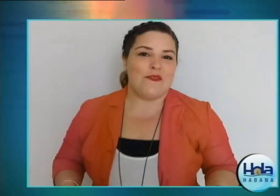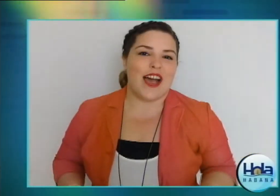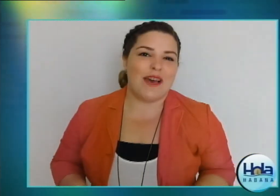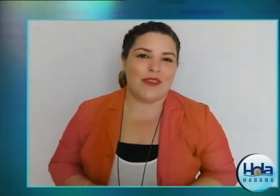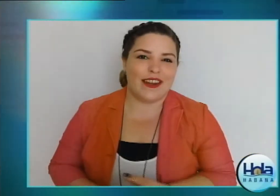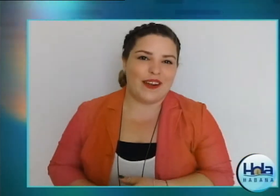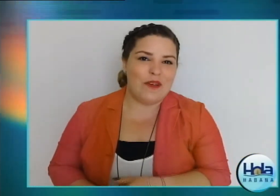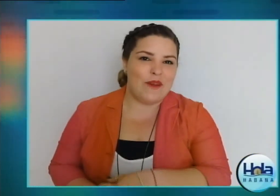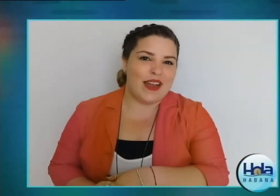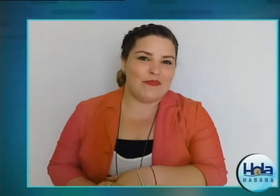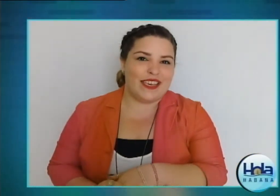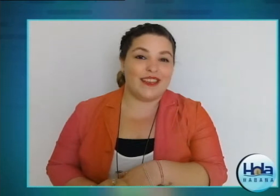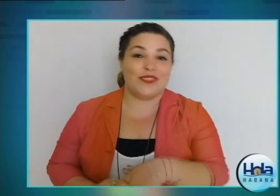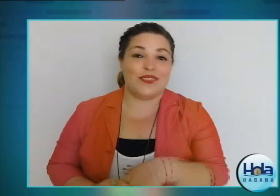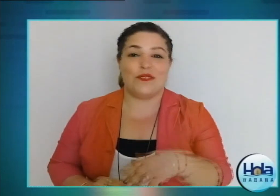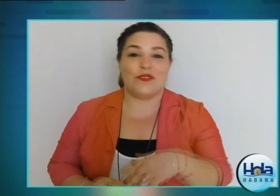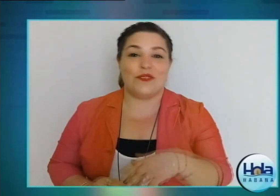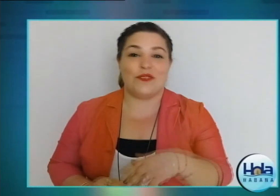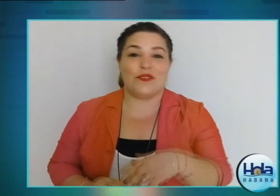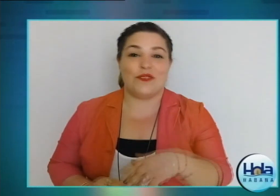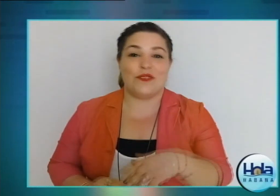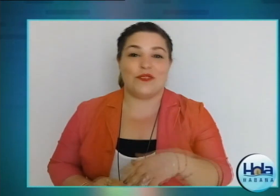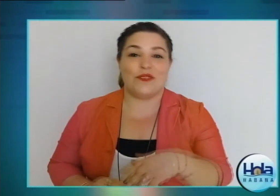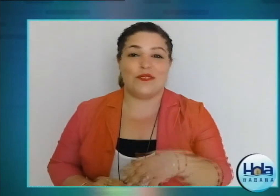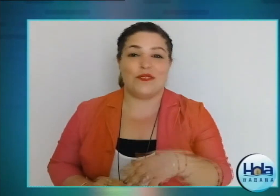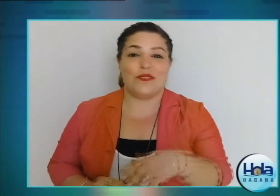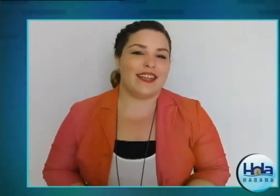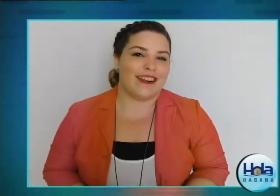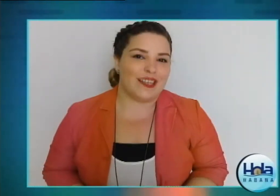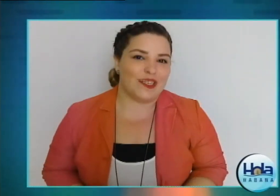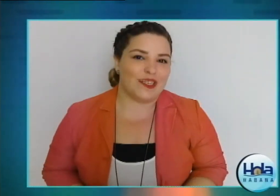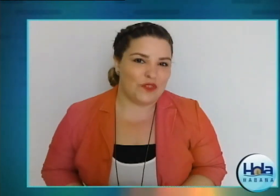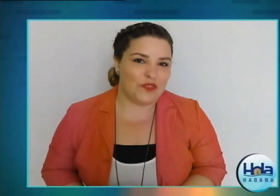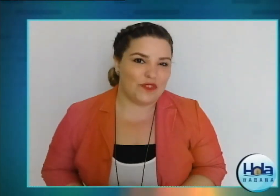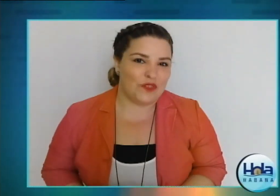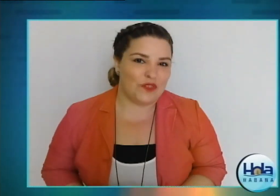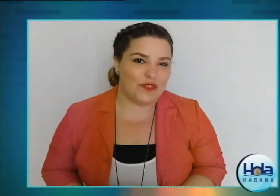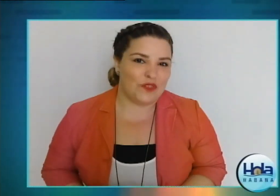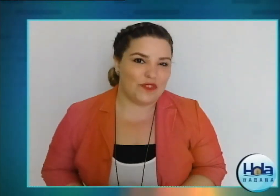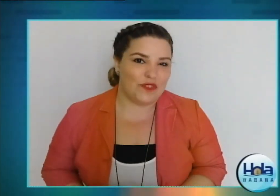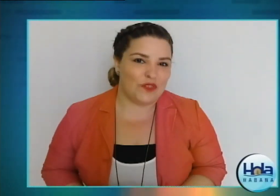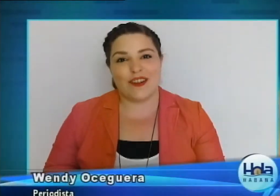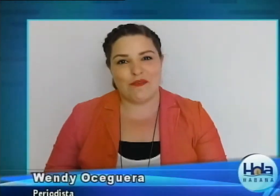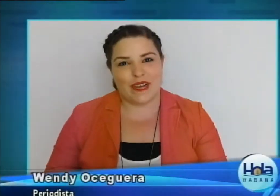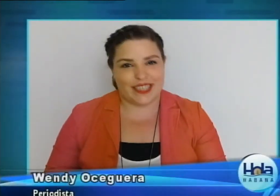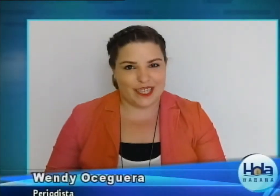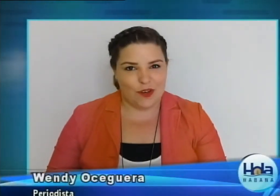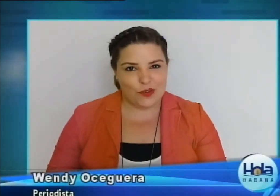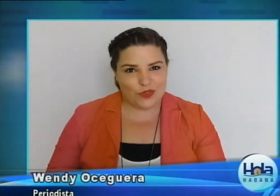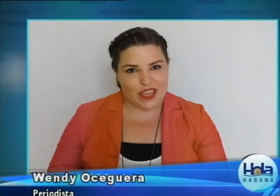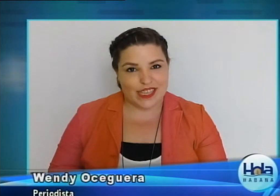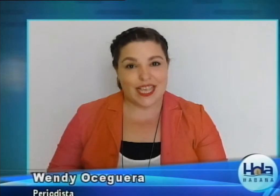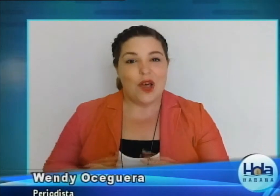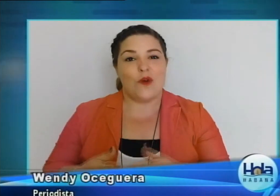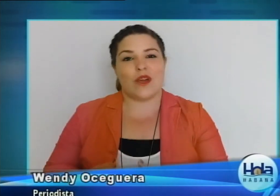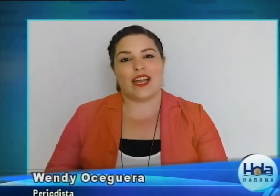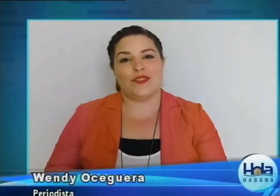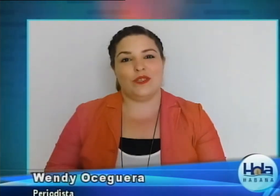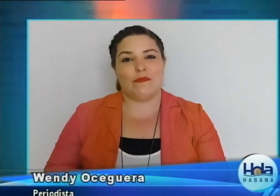Como cada miércoles, para mí es un placer recibirlos para transformar en casa. Hoy quiero compartir con ustedes una de las